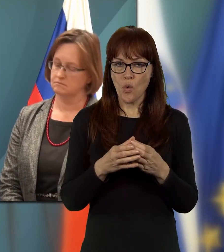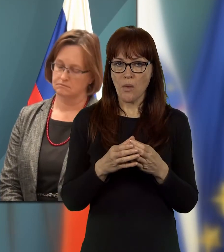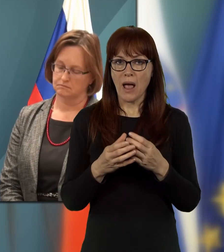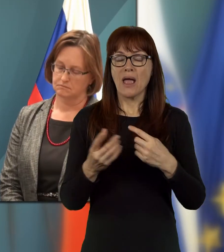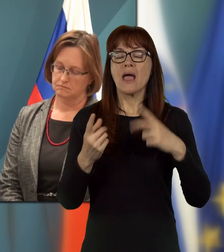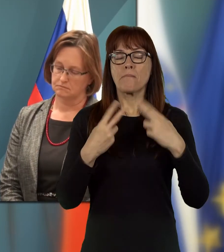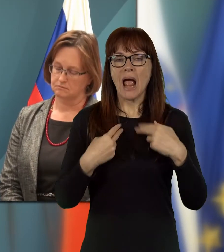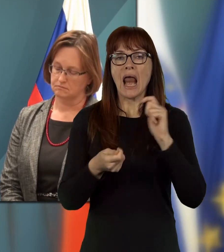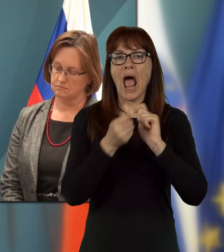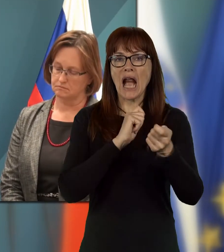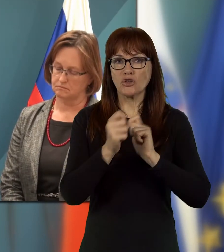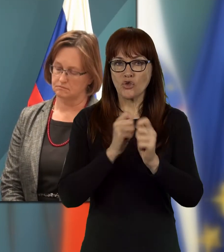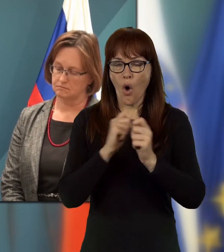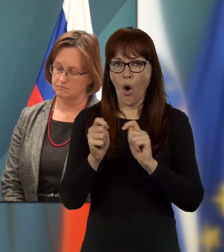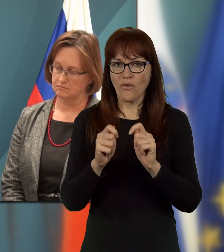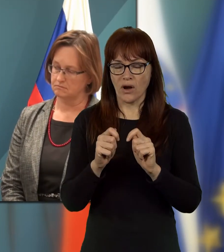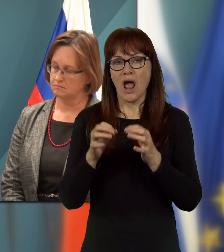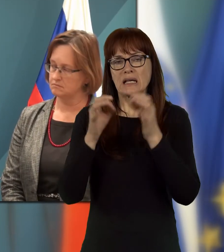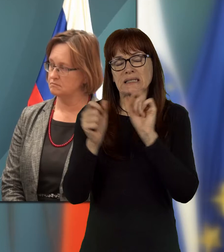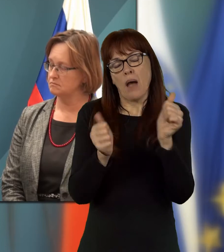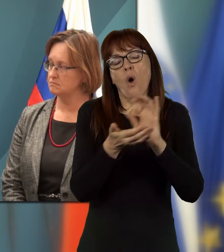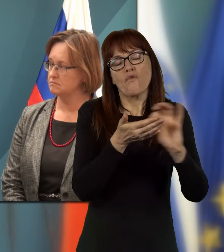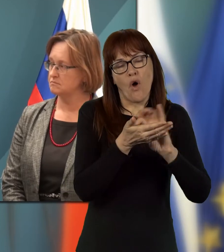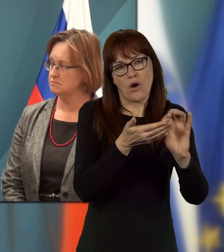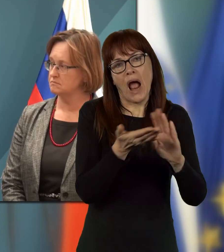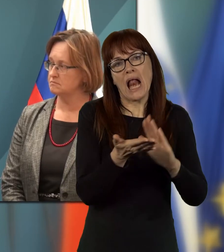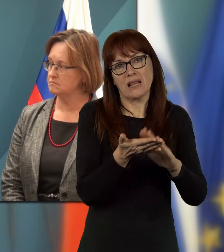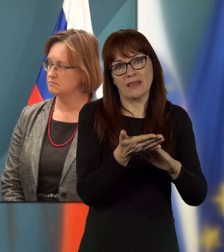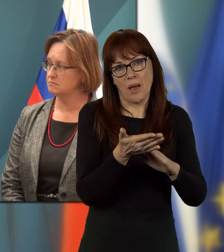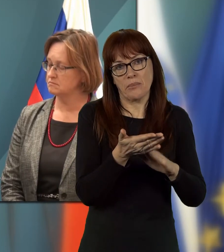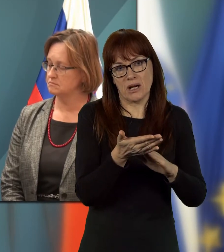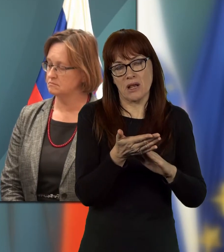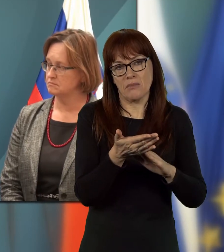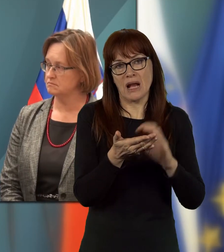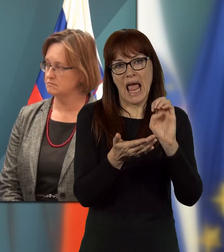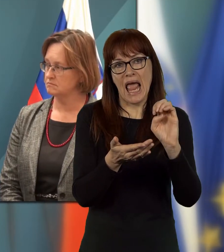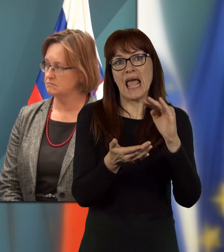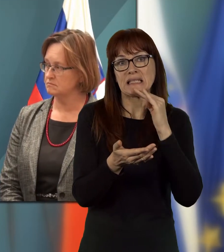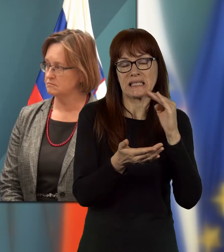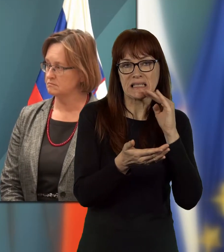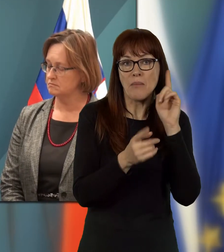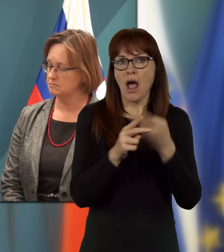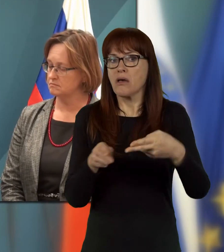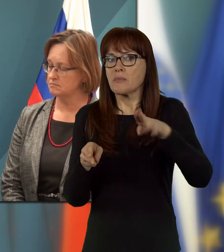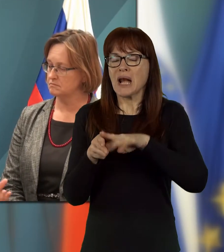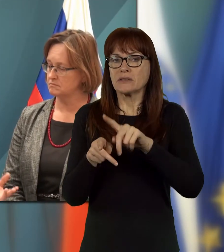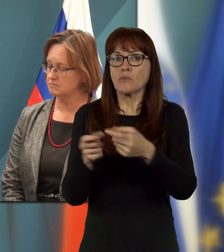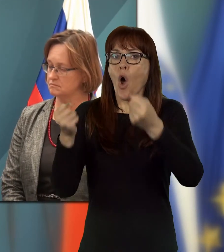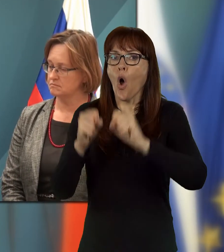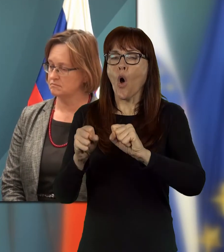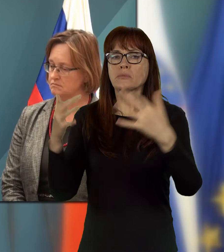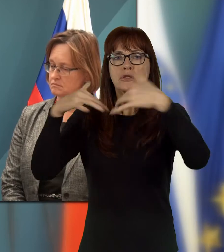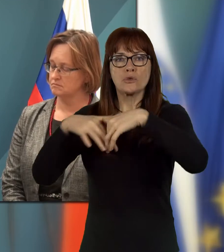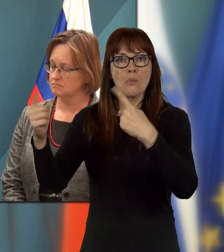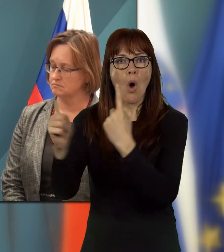skupaj, imeli razgovore, ne samo jasno tiste formalne, naprimer ESS, ampak predvsem tudi,